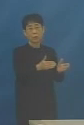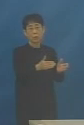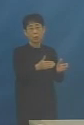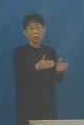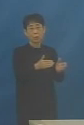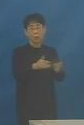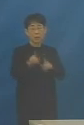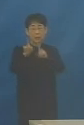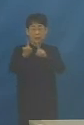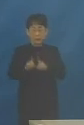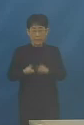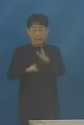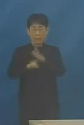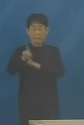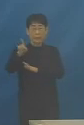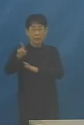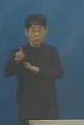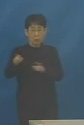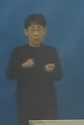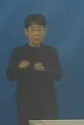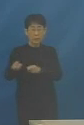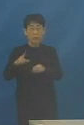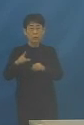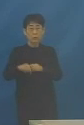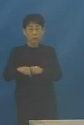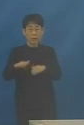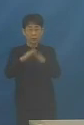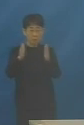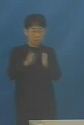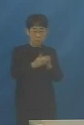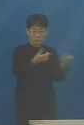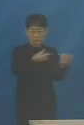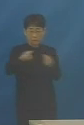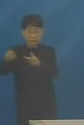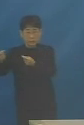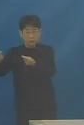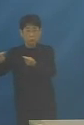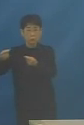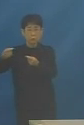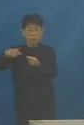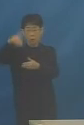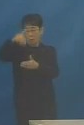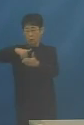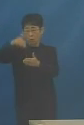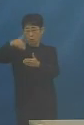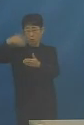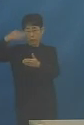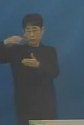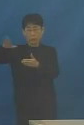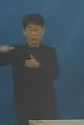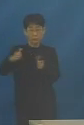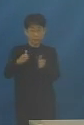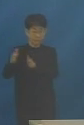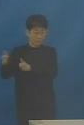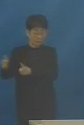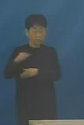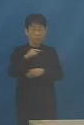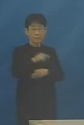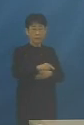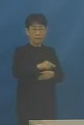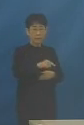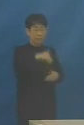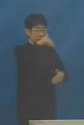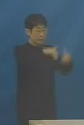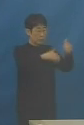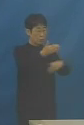あの基本的なまぁ全部あの一時つの投票価値になるでしょうけどもまああのそうでない選曲を